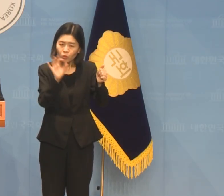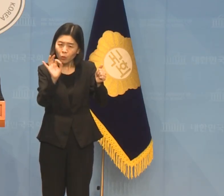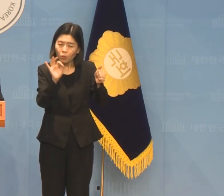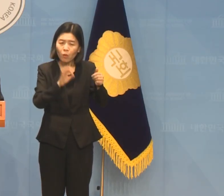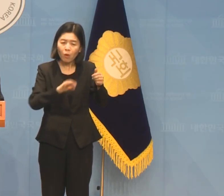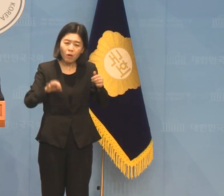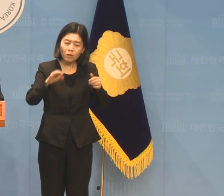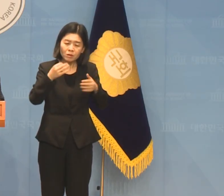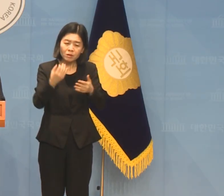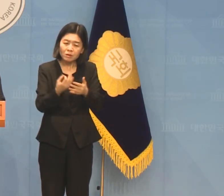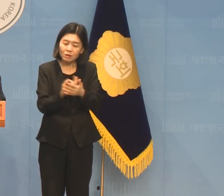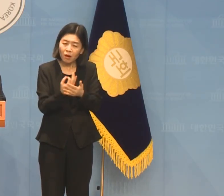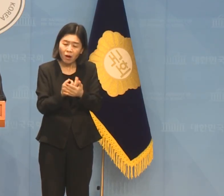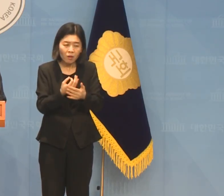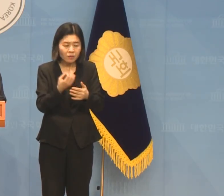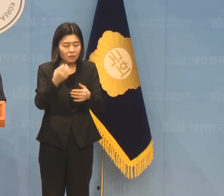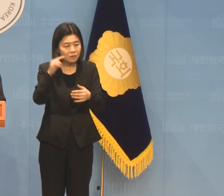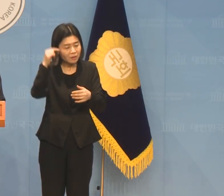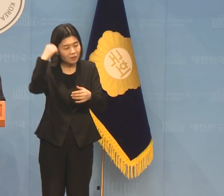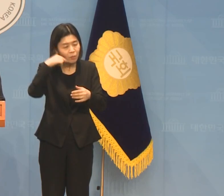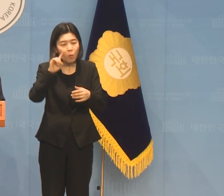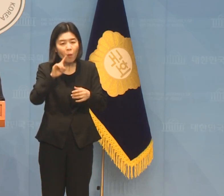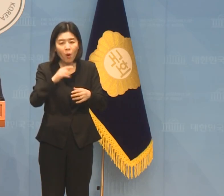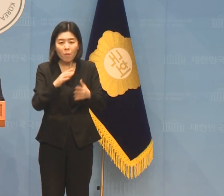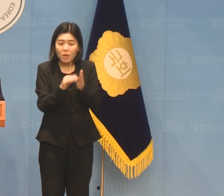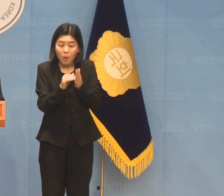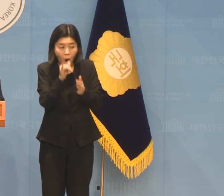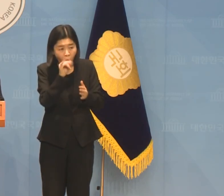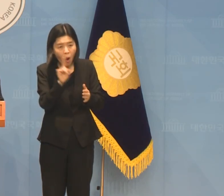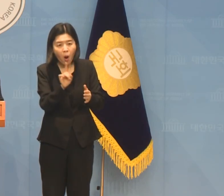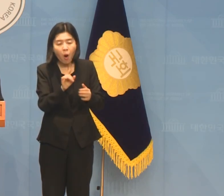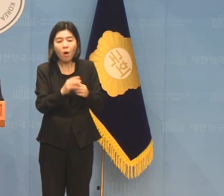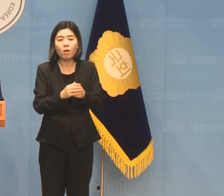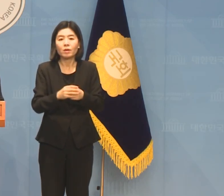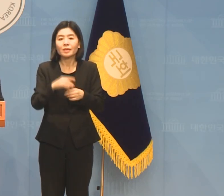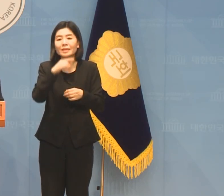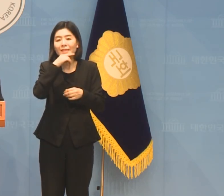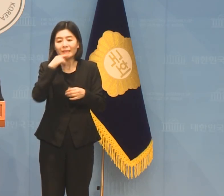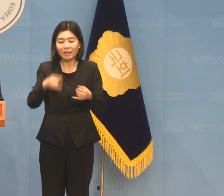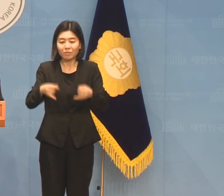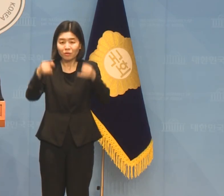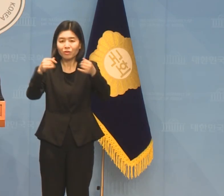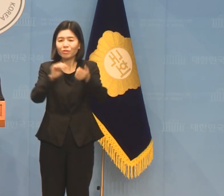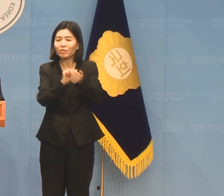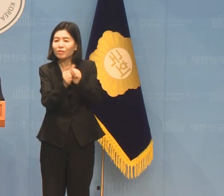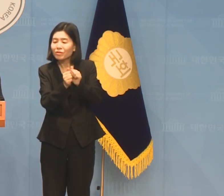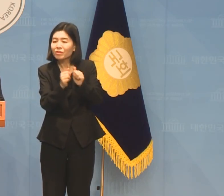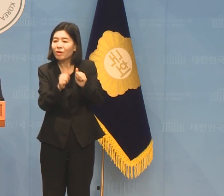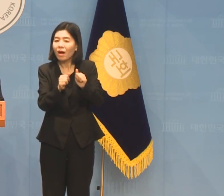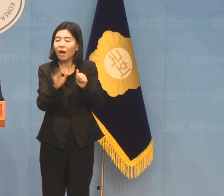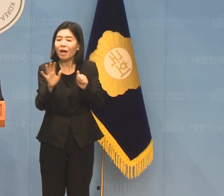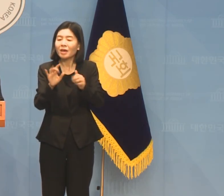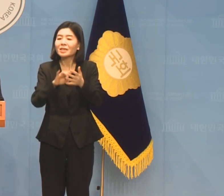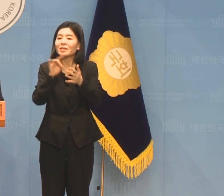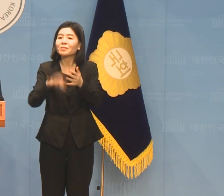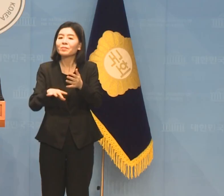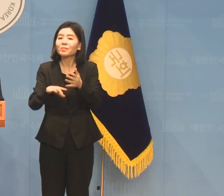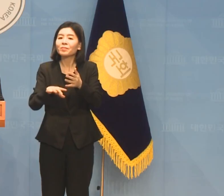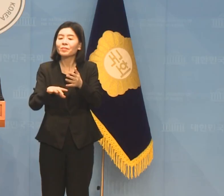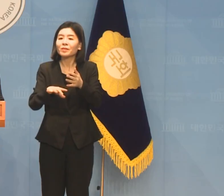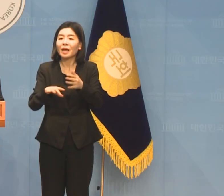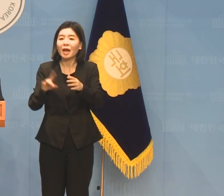말입니까? 적자성 채무는 자체 상환이 가능한 금융성 채무와 달리 세금으로 상환해야 하는